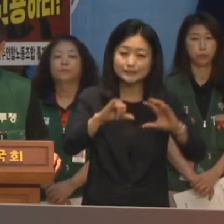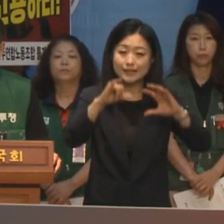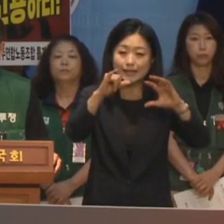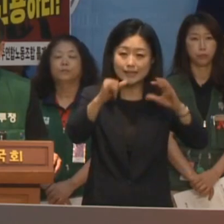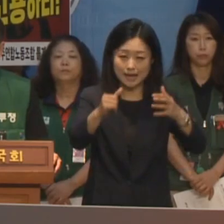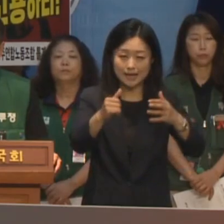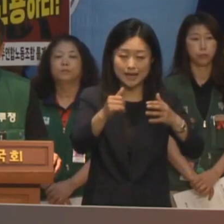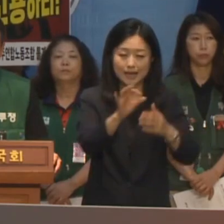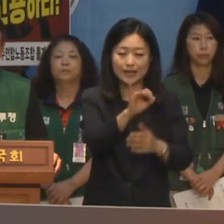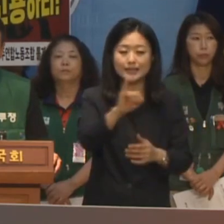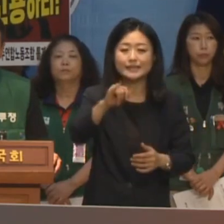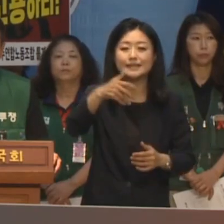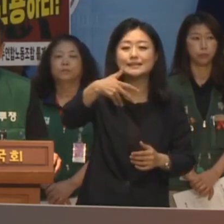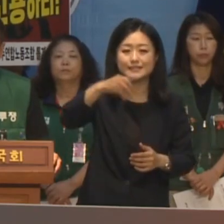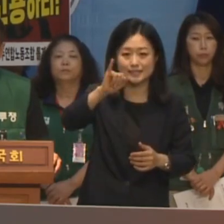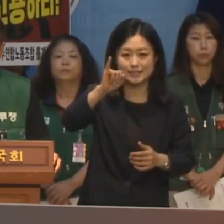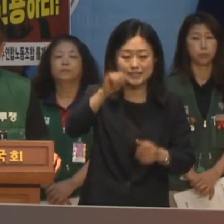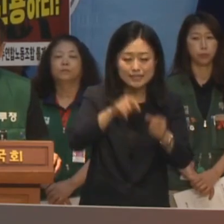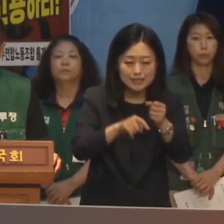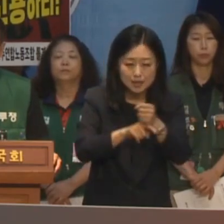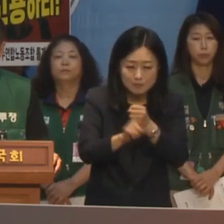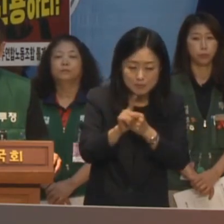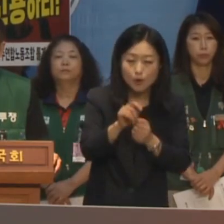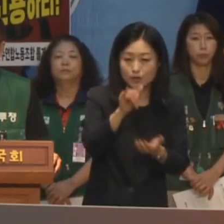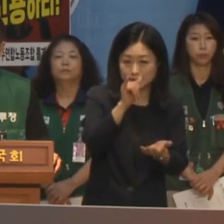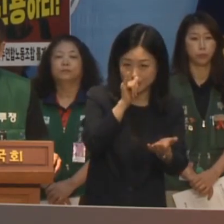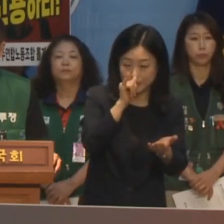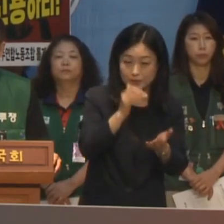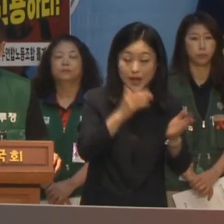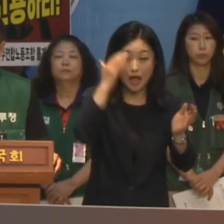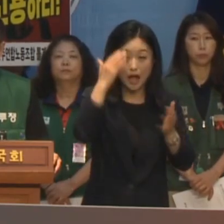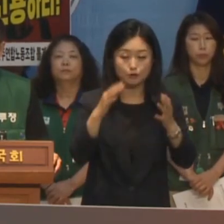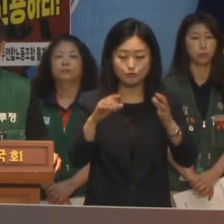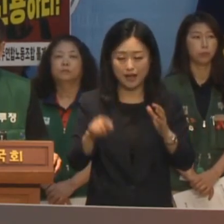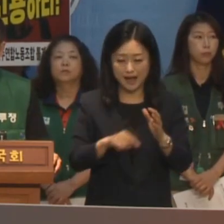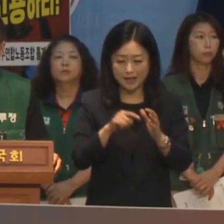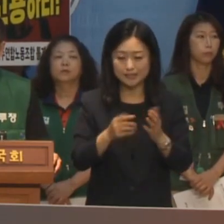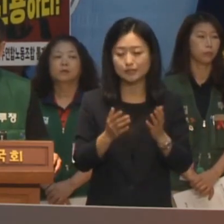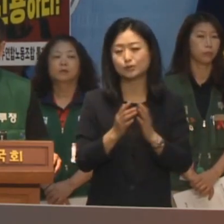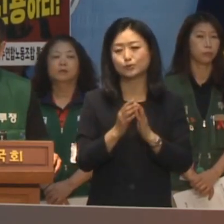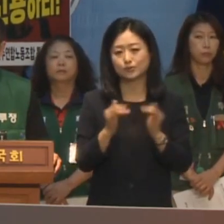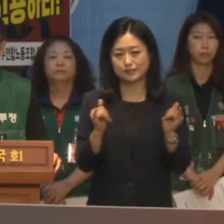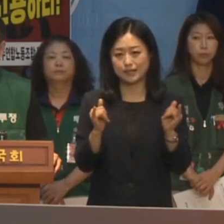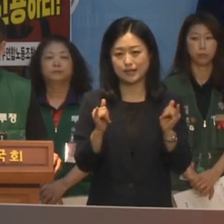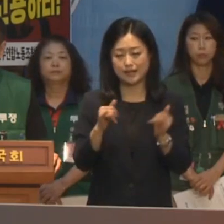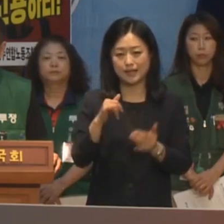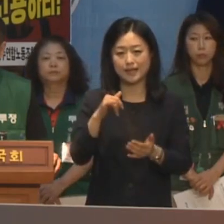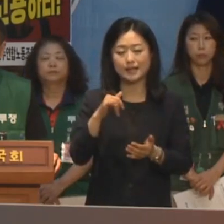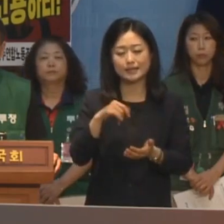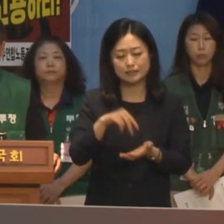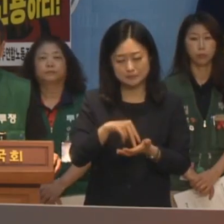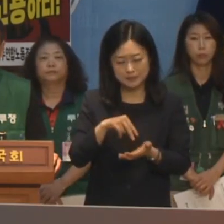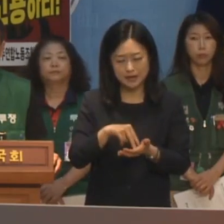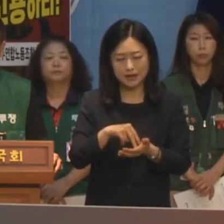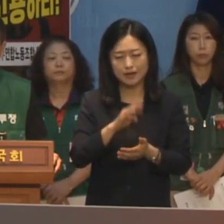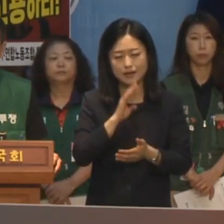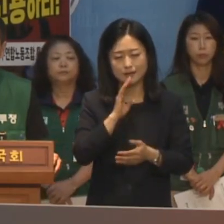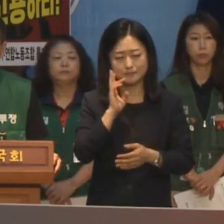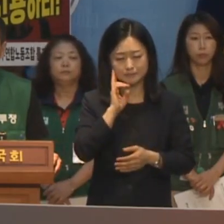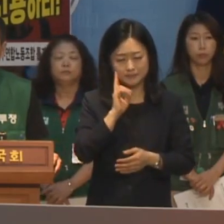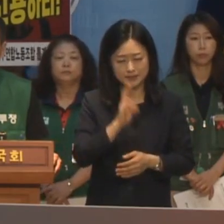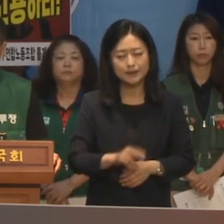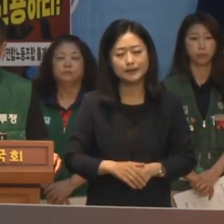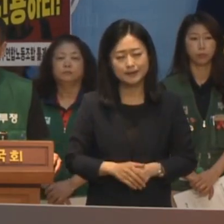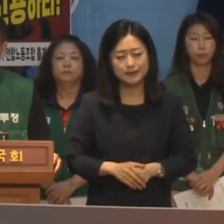한국 사회에서 노동자들이 처한 조건이 어떠한지 이 용인서울 고속도로에서 일하시는 톨게이트 노동자들을 보면 알